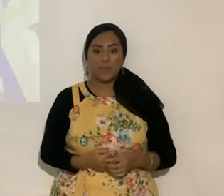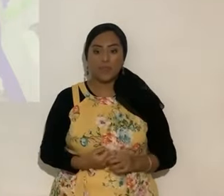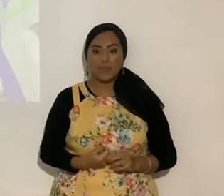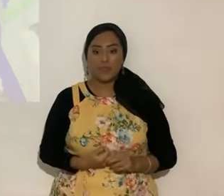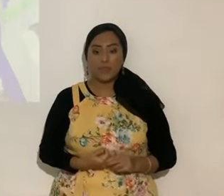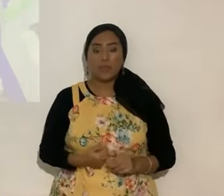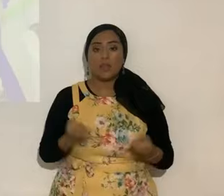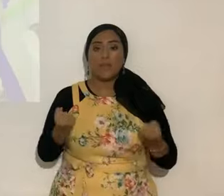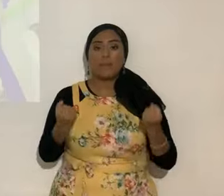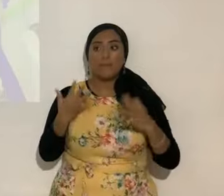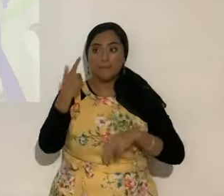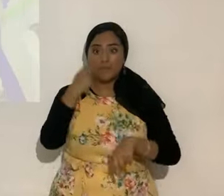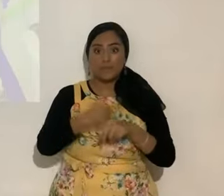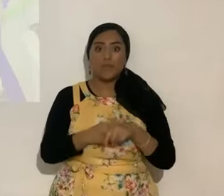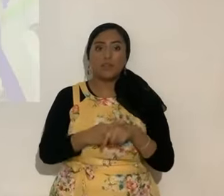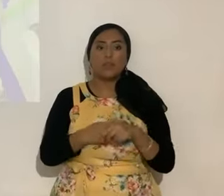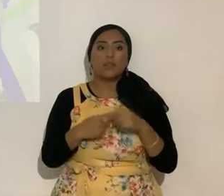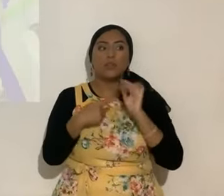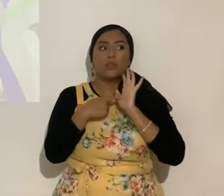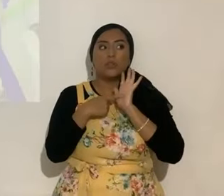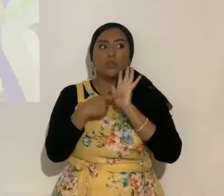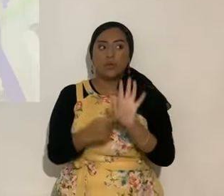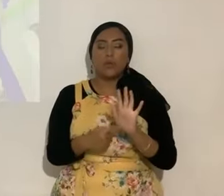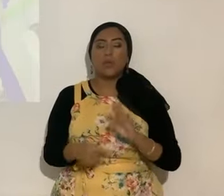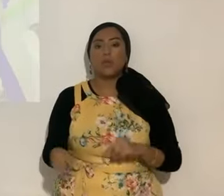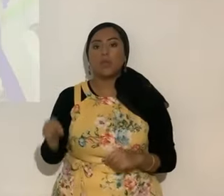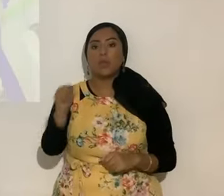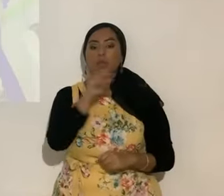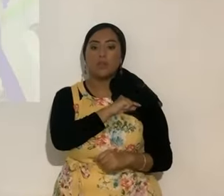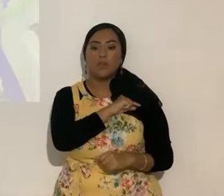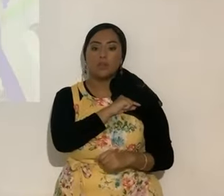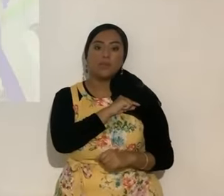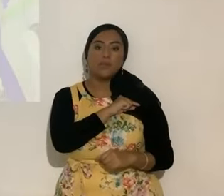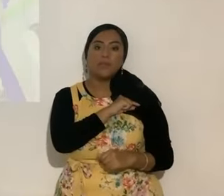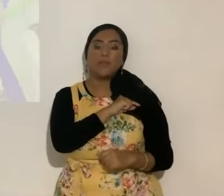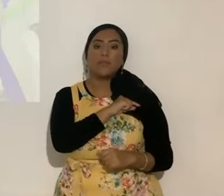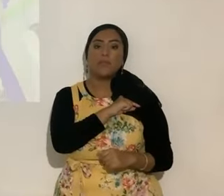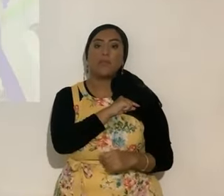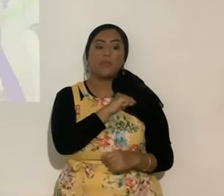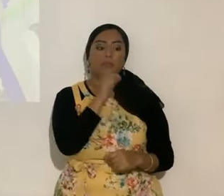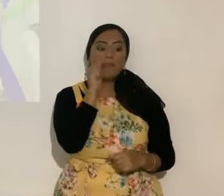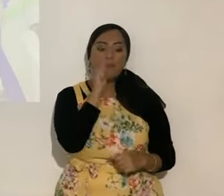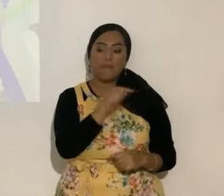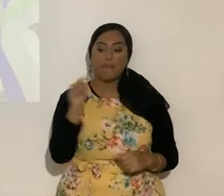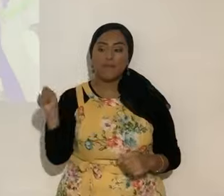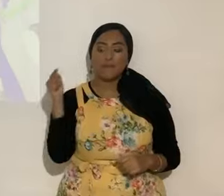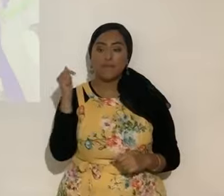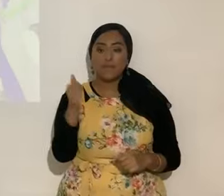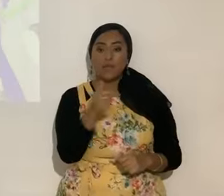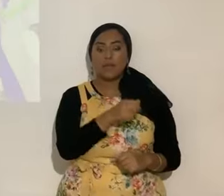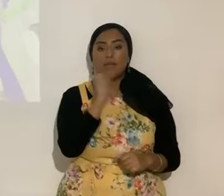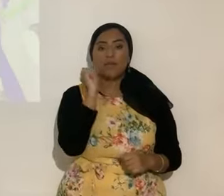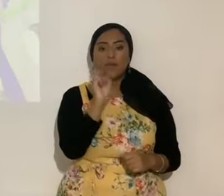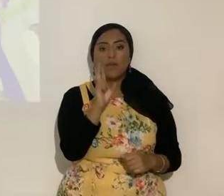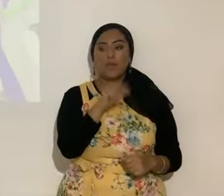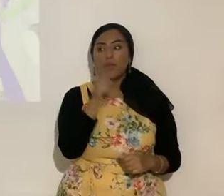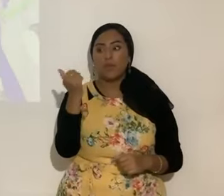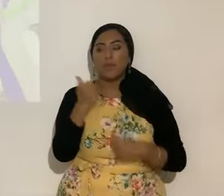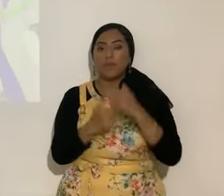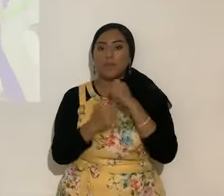muchas veces, desgraciadamente, reflejan la culpabilidad. A ellos mismos o a otros,